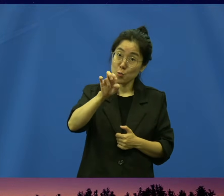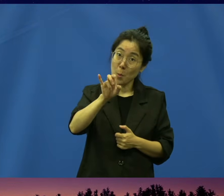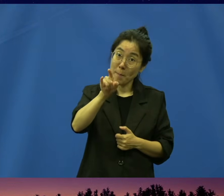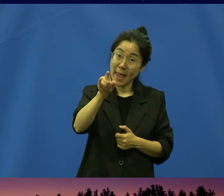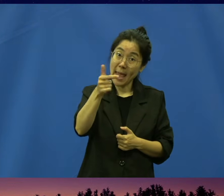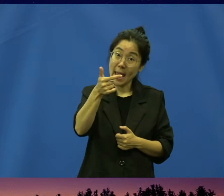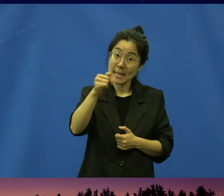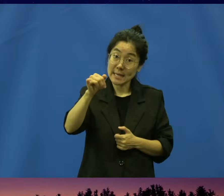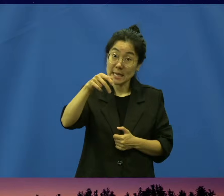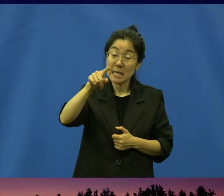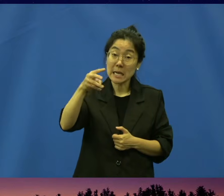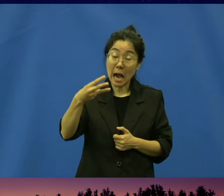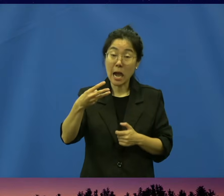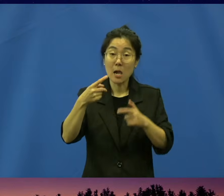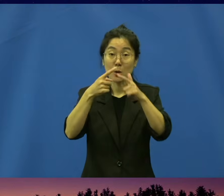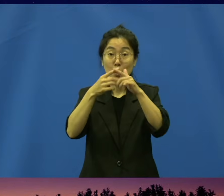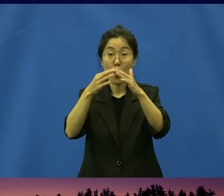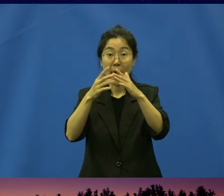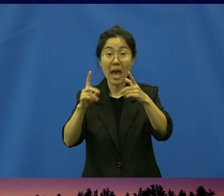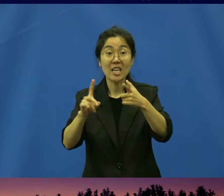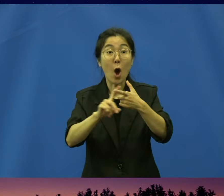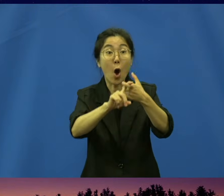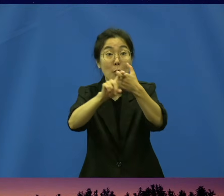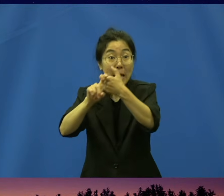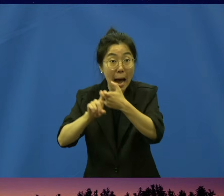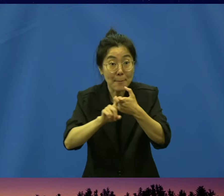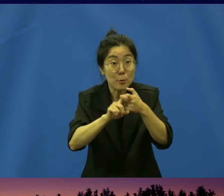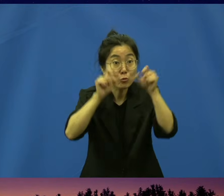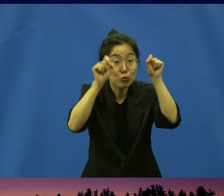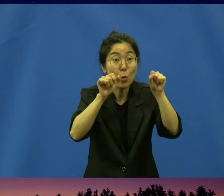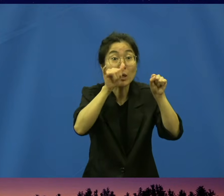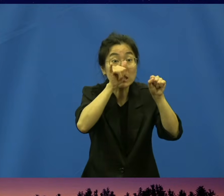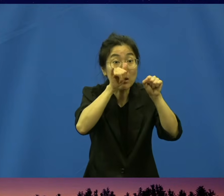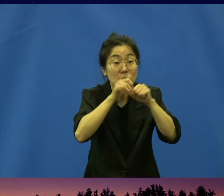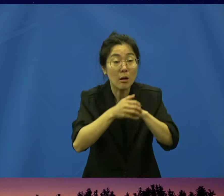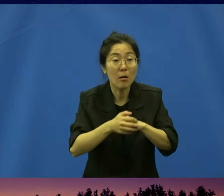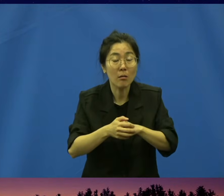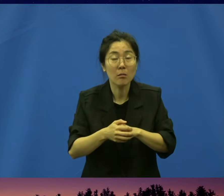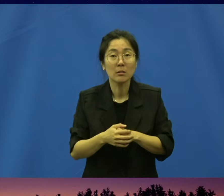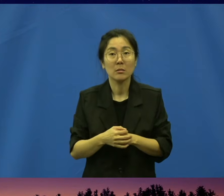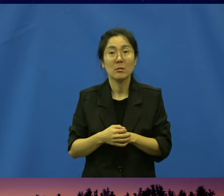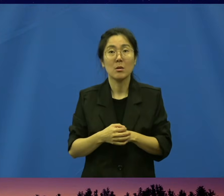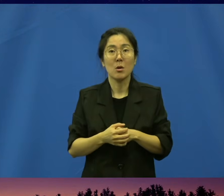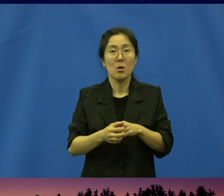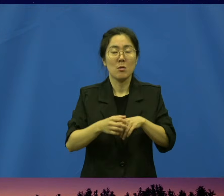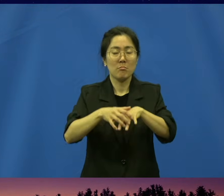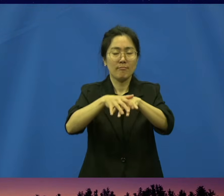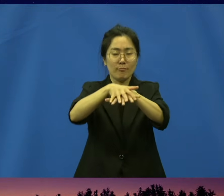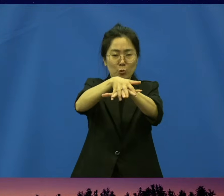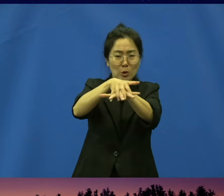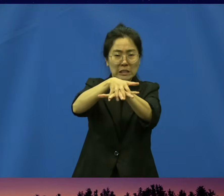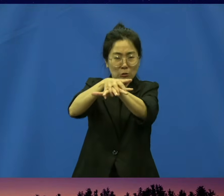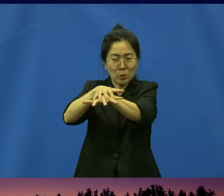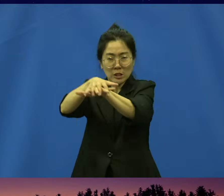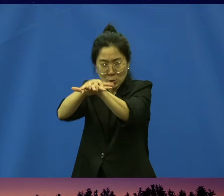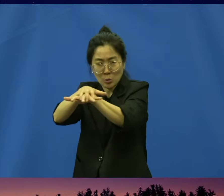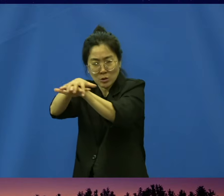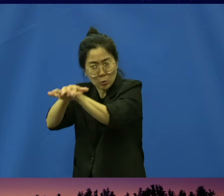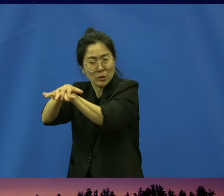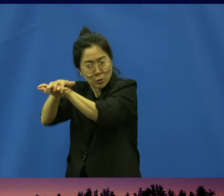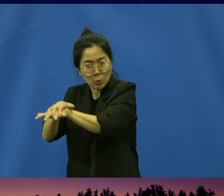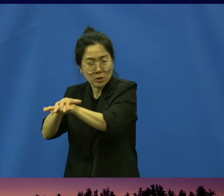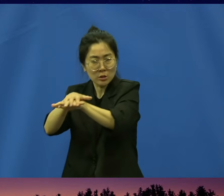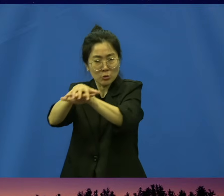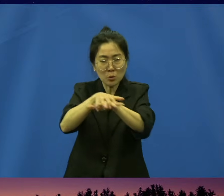운동이었습니다. 그러나 우리 주님께서 기도하신 그 연합은, 그 유니티는